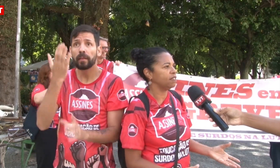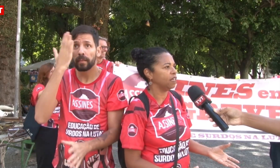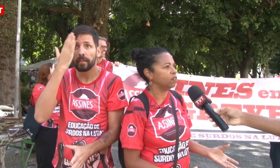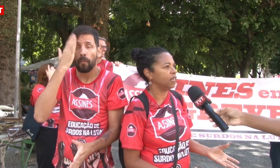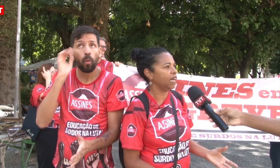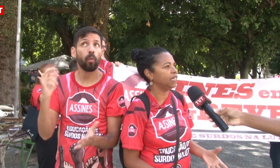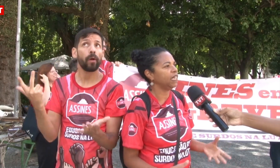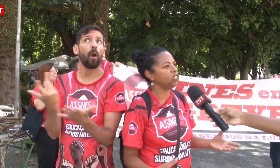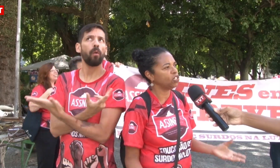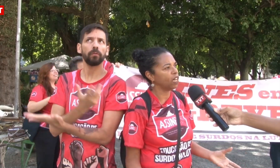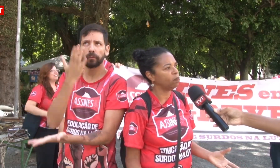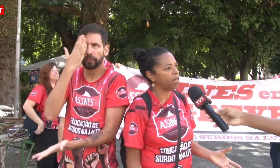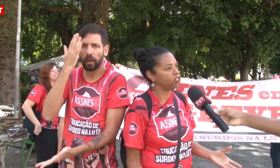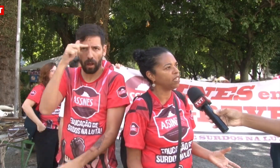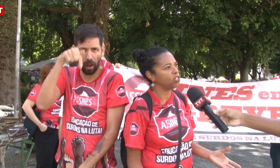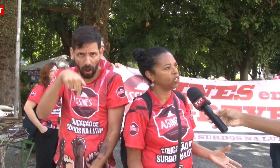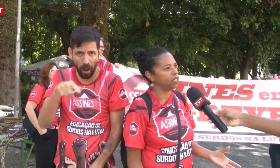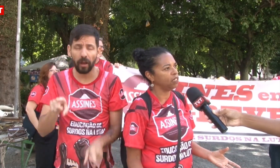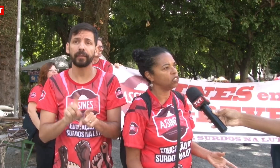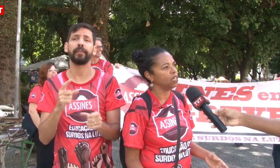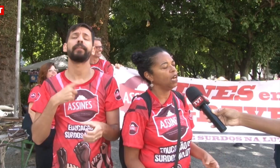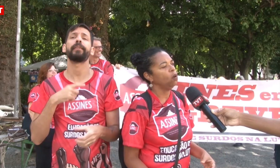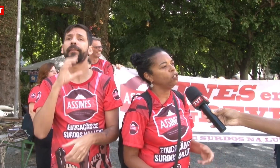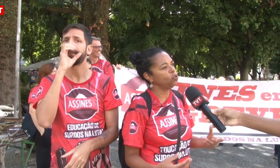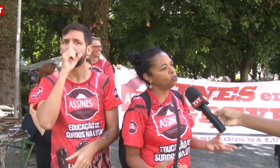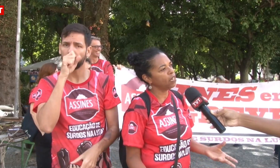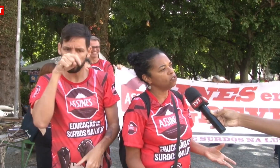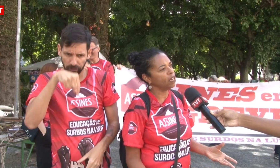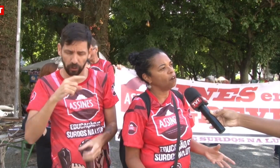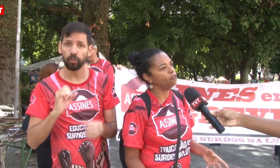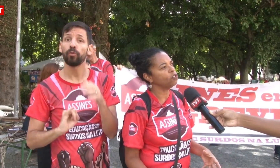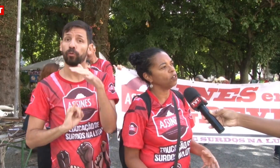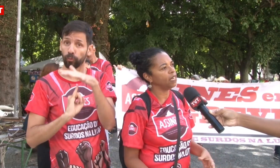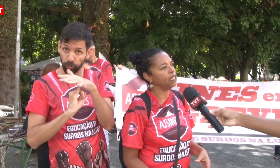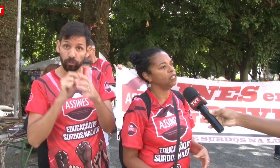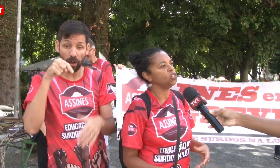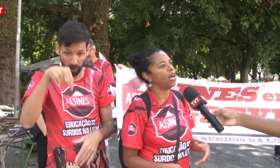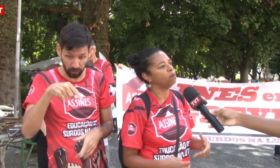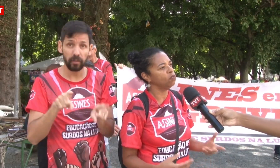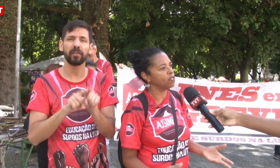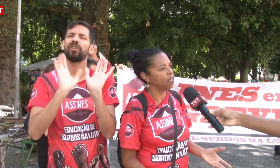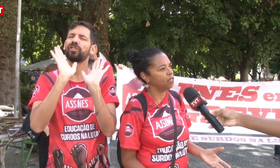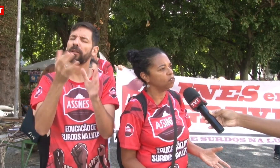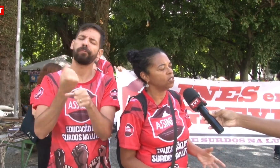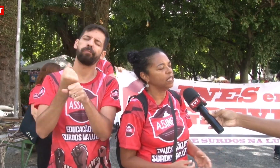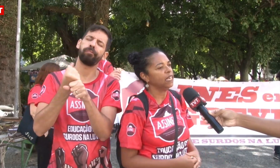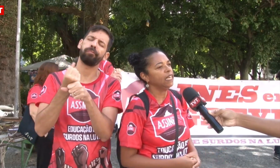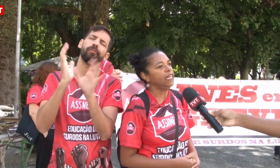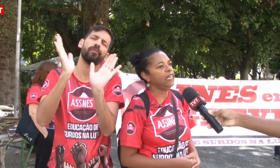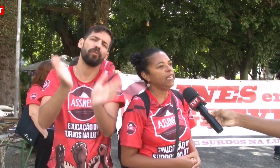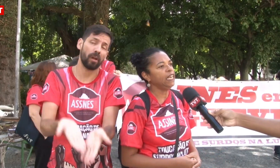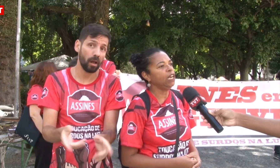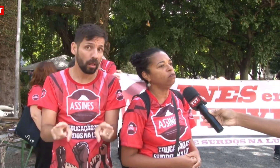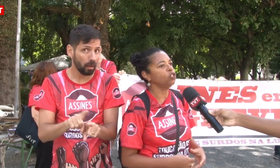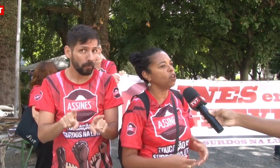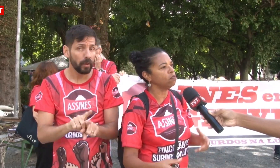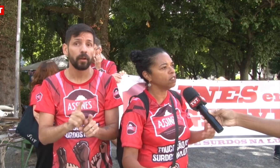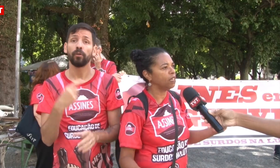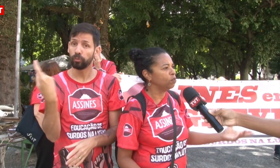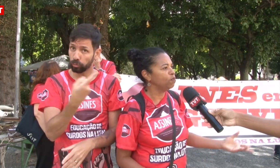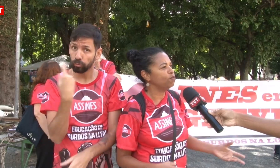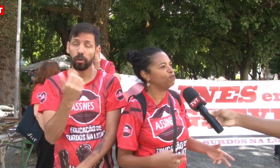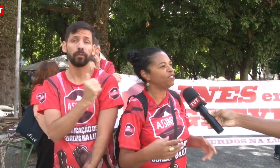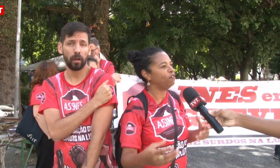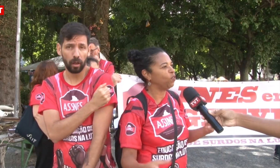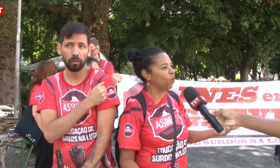o que está acontecendo, né? Aqui a gente está no bairro de Laranjeiras, o Instituto Nacional funciona aqui já há muitos anos e os